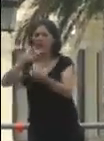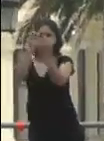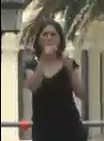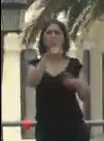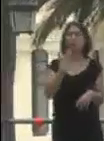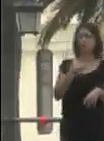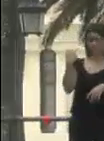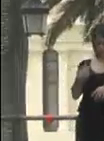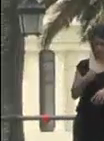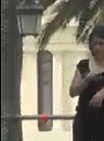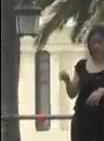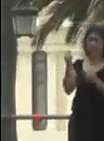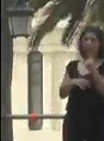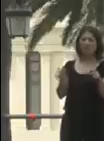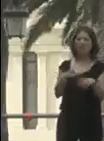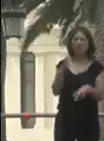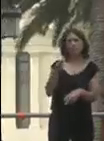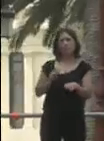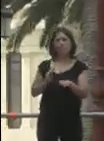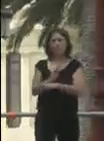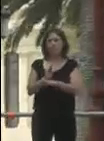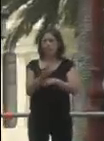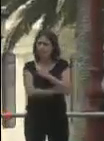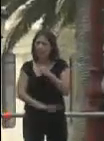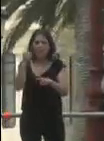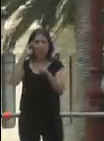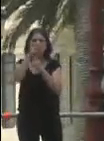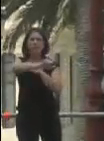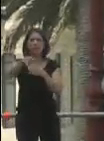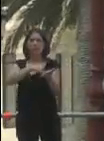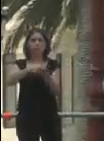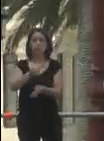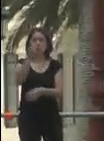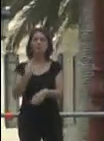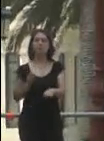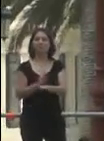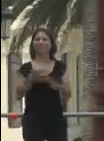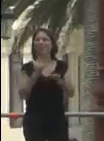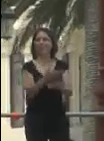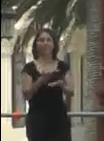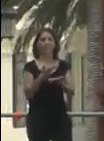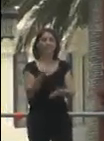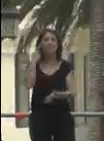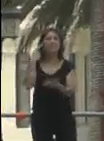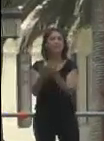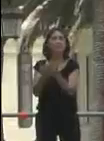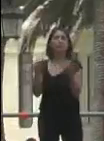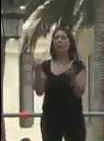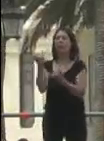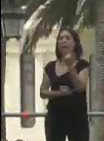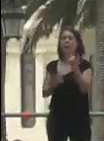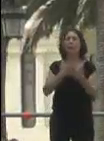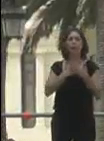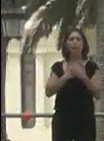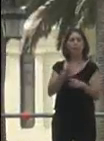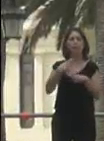Coruña como en Santiago, rendas básicas para axudar aos máis desfavorecidos. E iso demostra que cando hai vontade política, sí que se